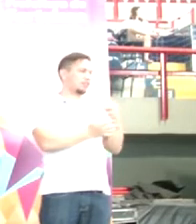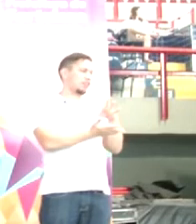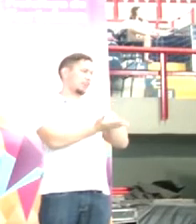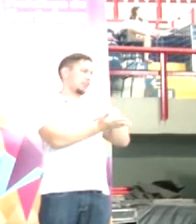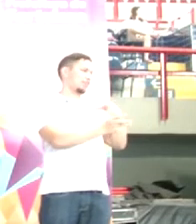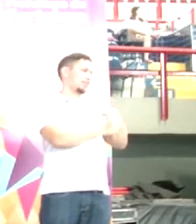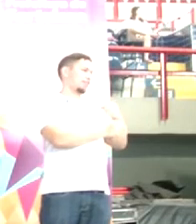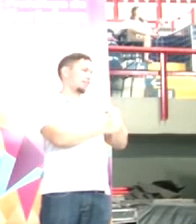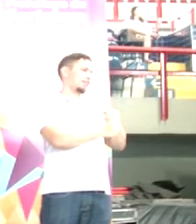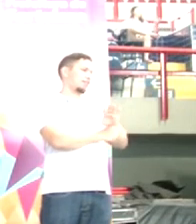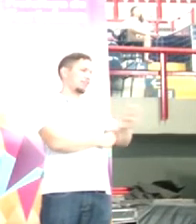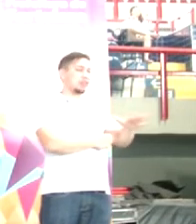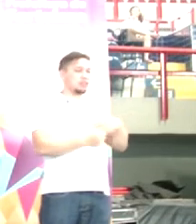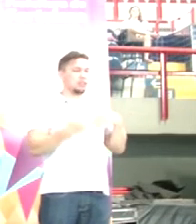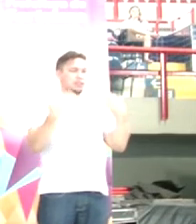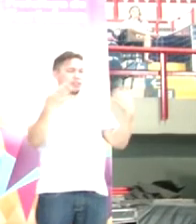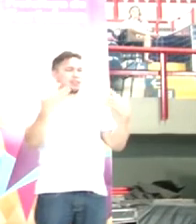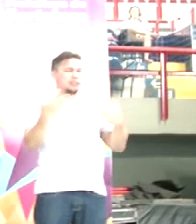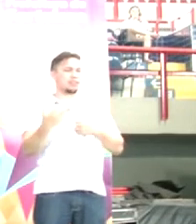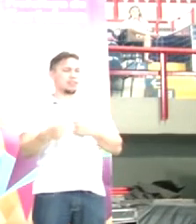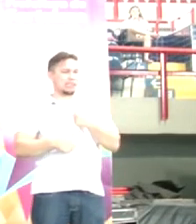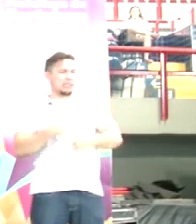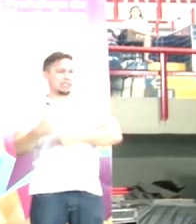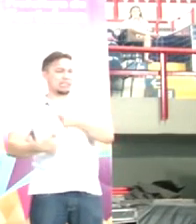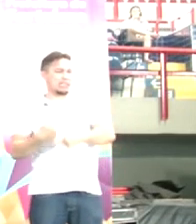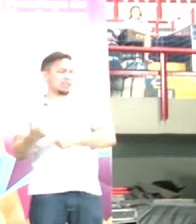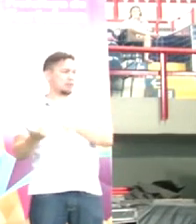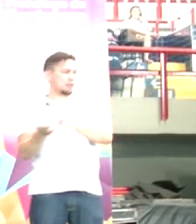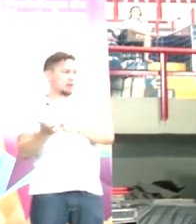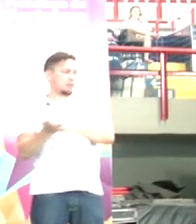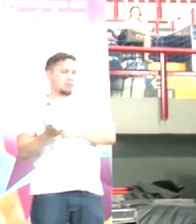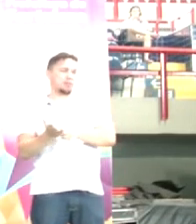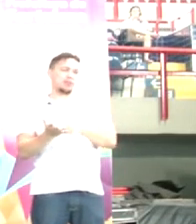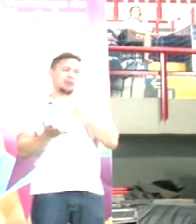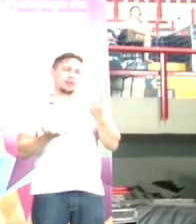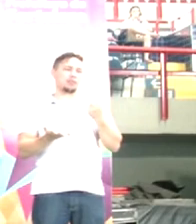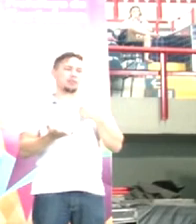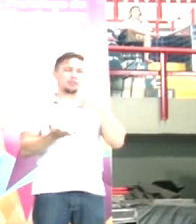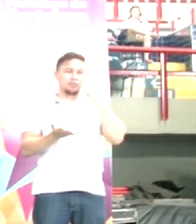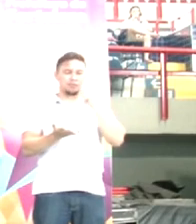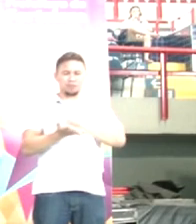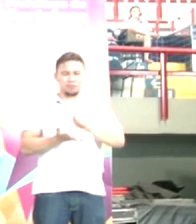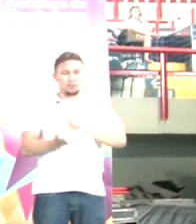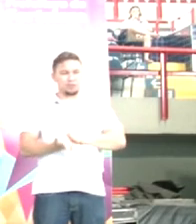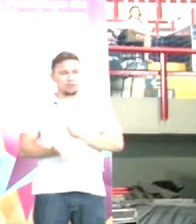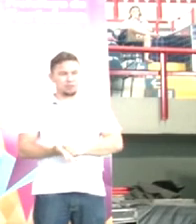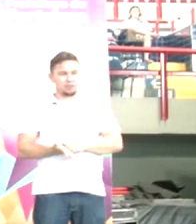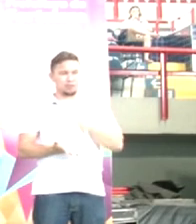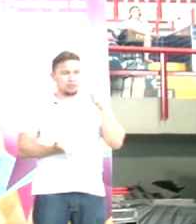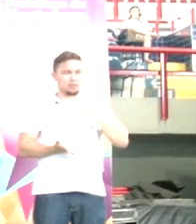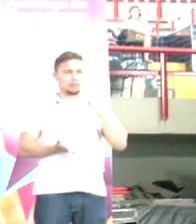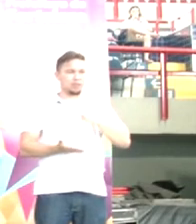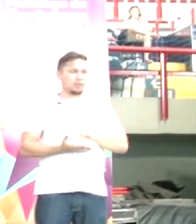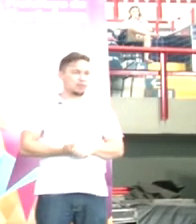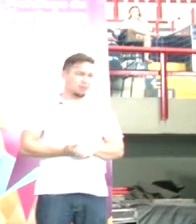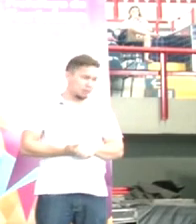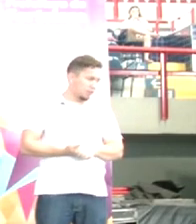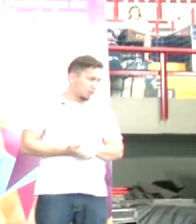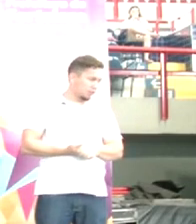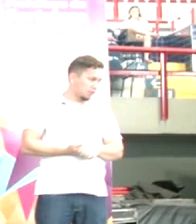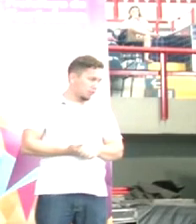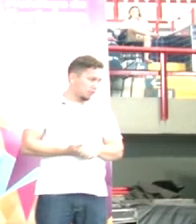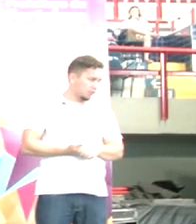no papel, na mão. Não faça no celular. A não ser que você tenha certeza que aquela conta você já sabe